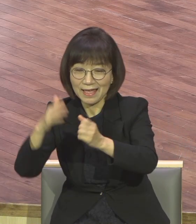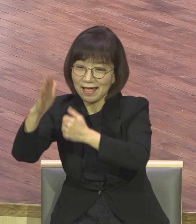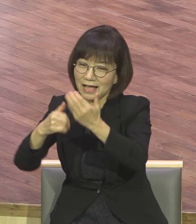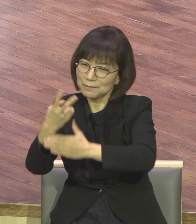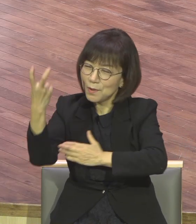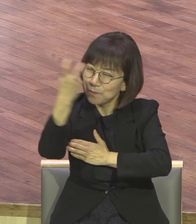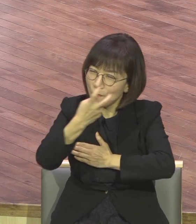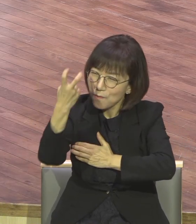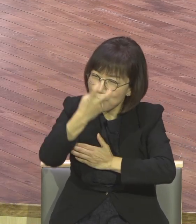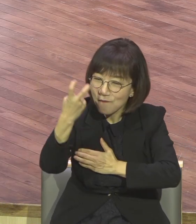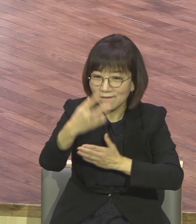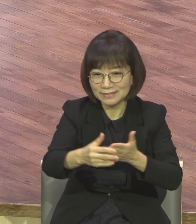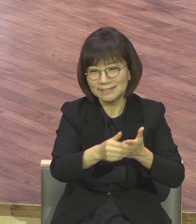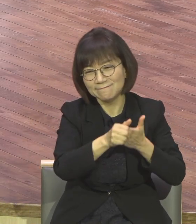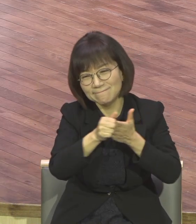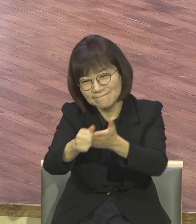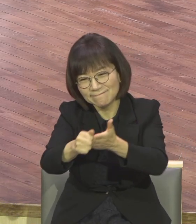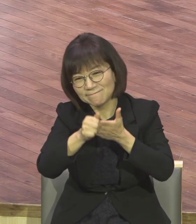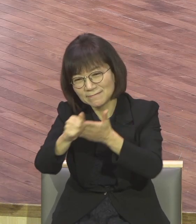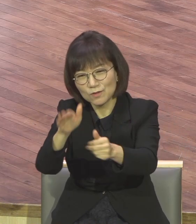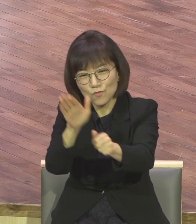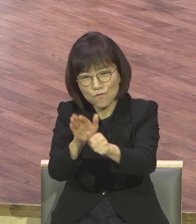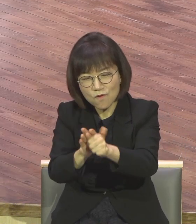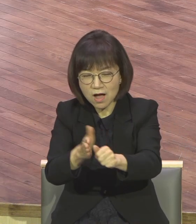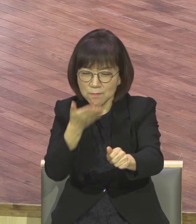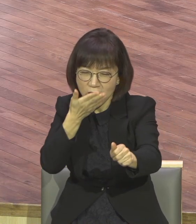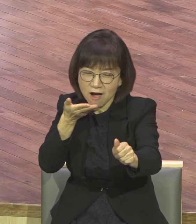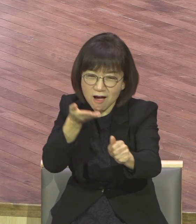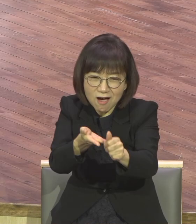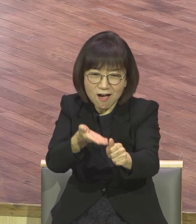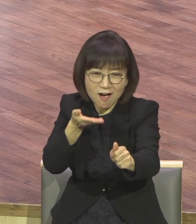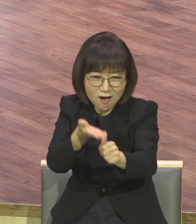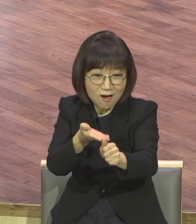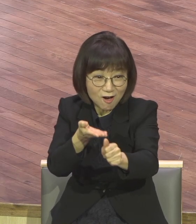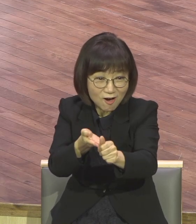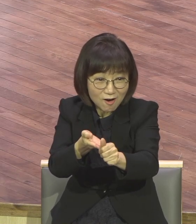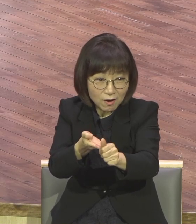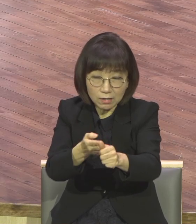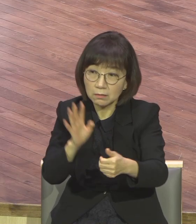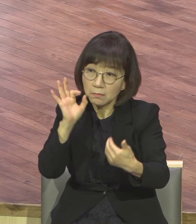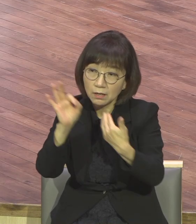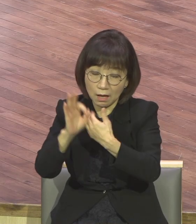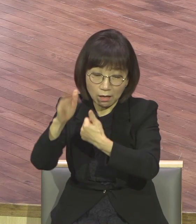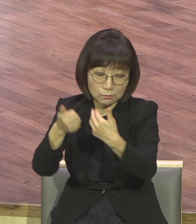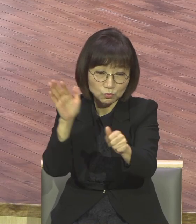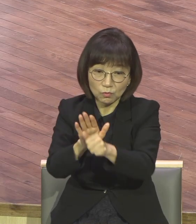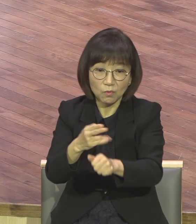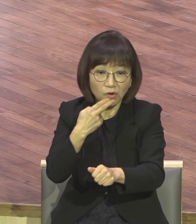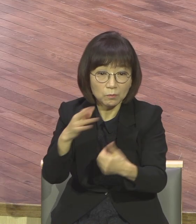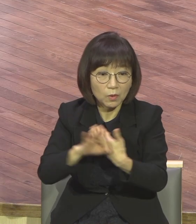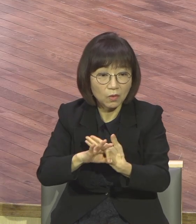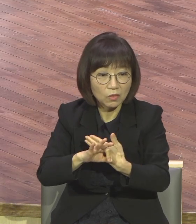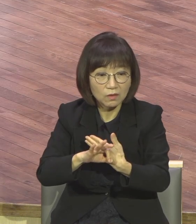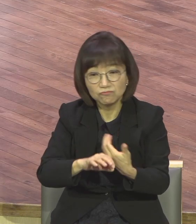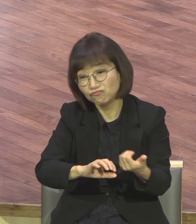보호하시고 인도하시고 먹이지 않으시면 살 수가 없는